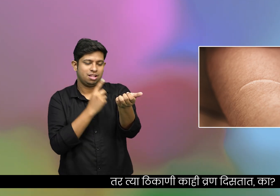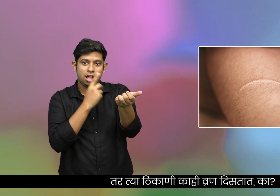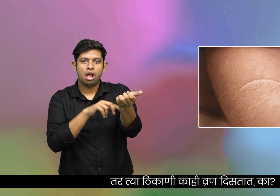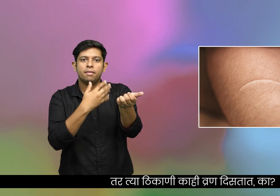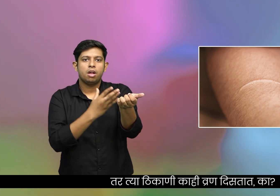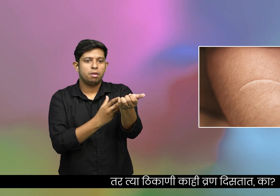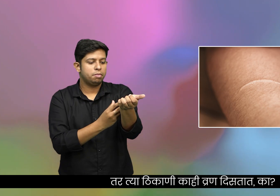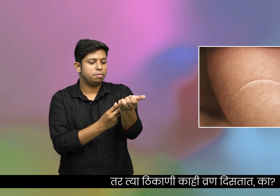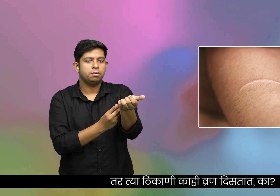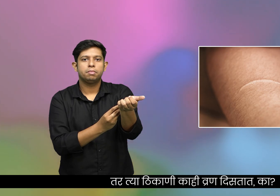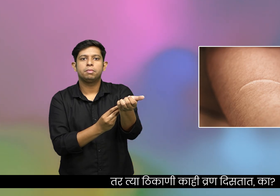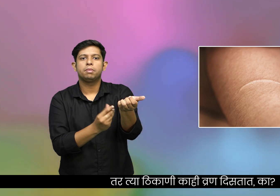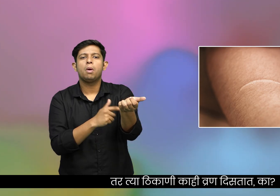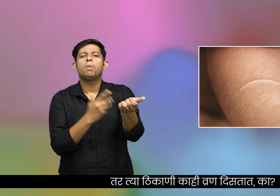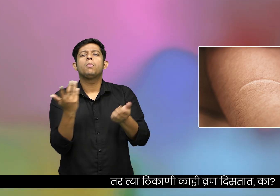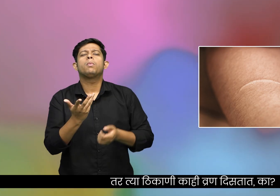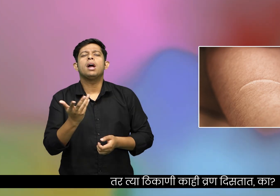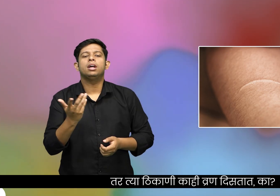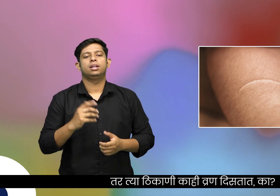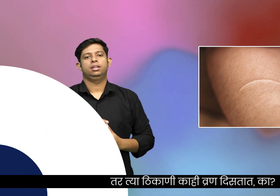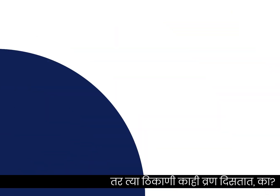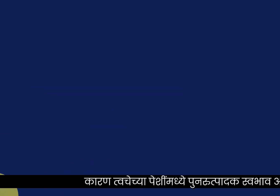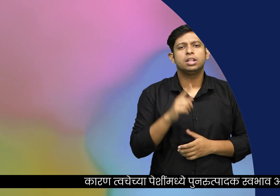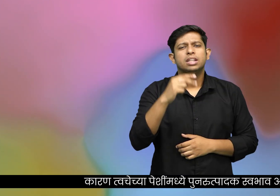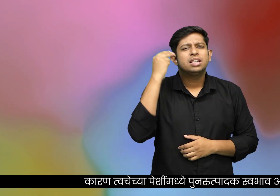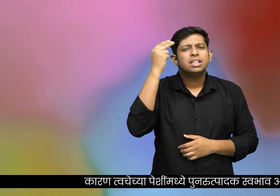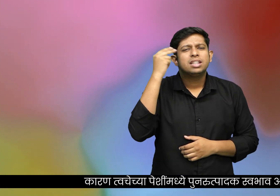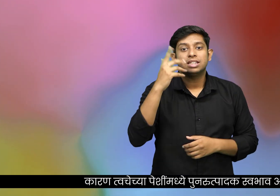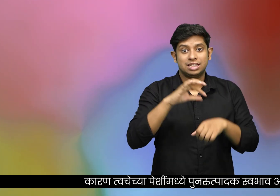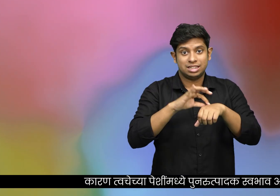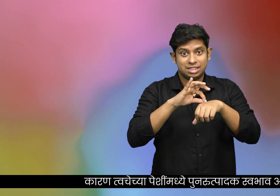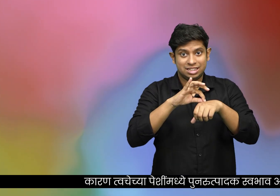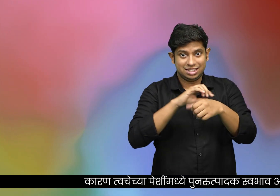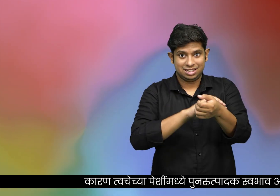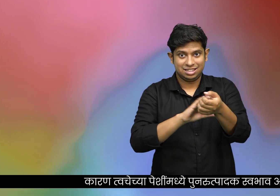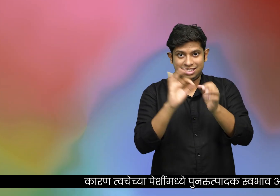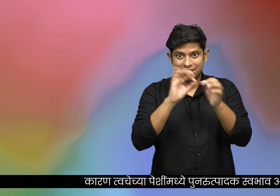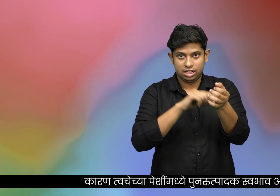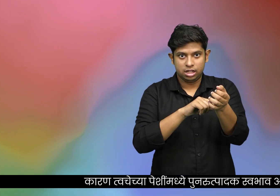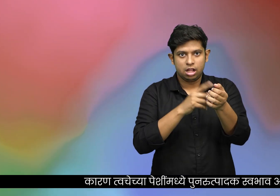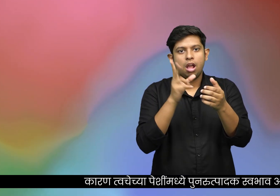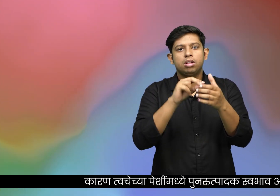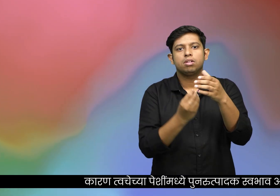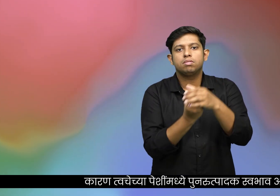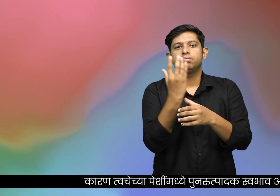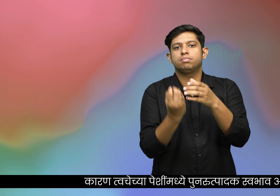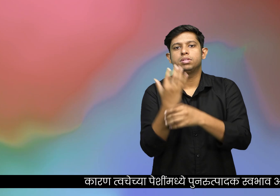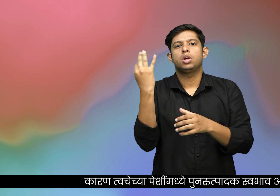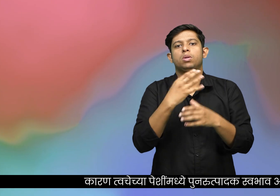काही वण दिसतात का? कारण त्वचेच्या पेशींमध्ये पुनरुत्पादक स्वभाव असतो.